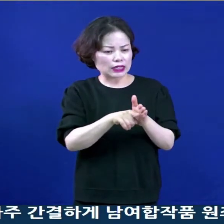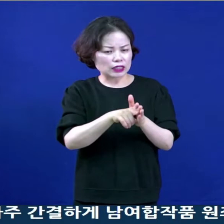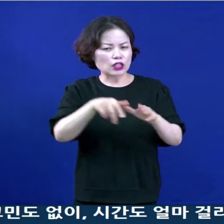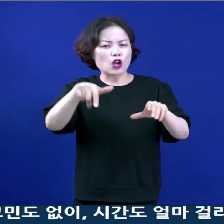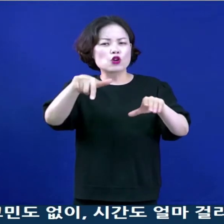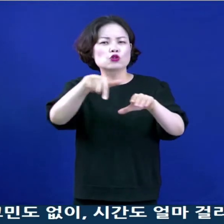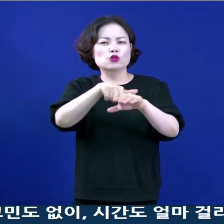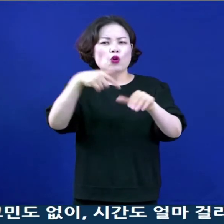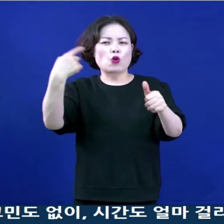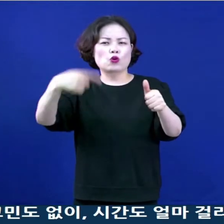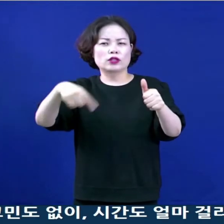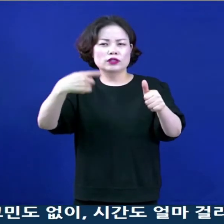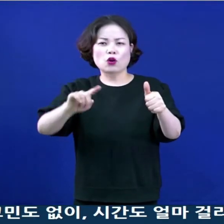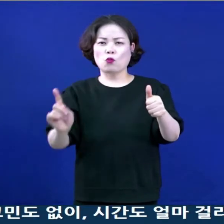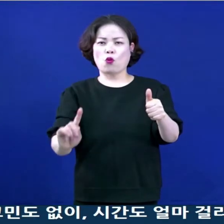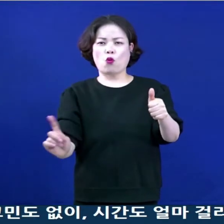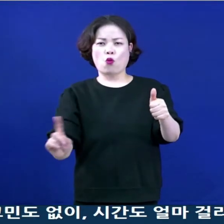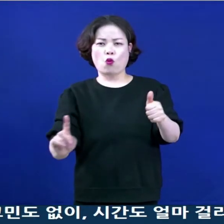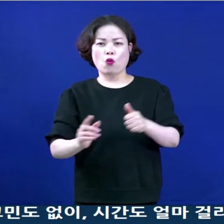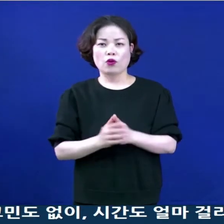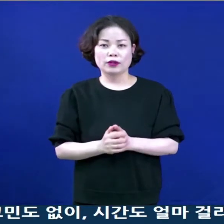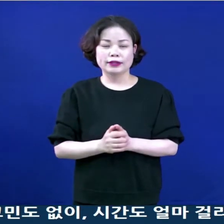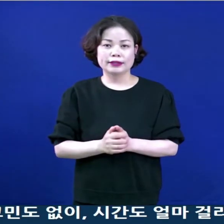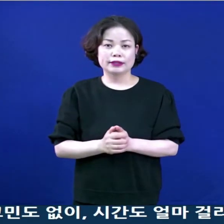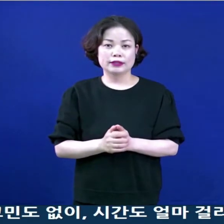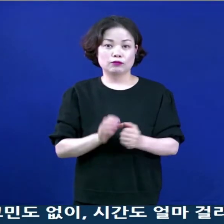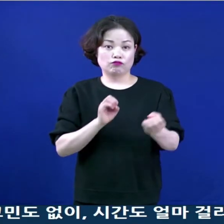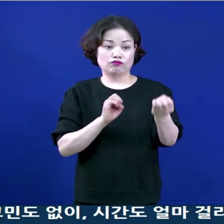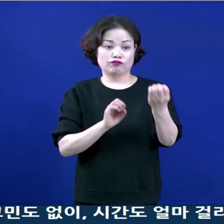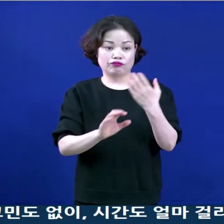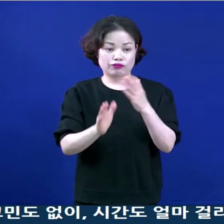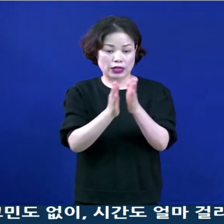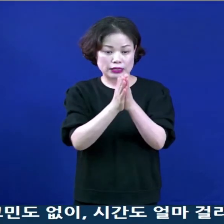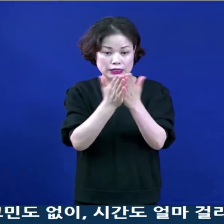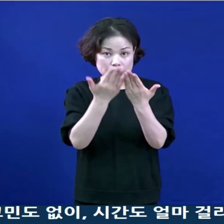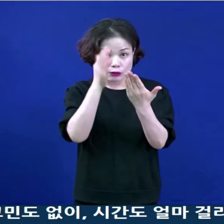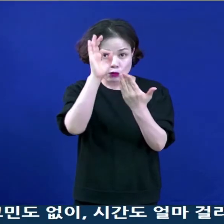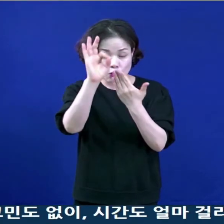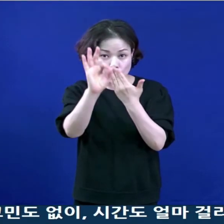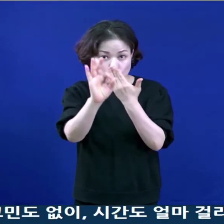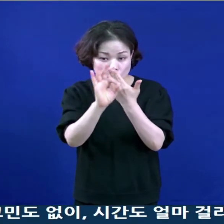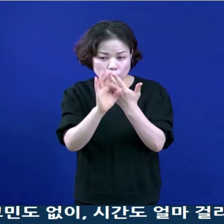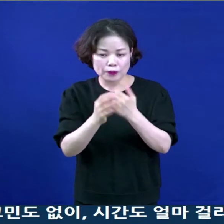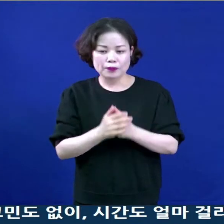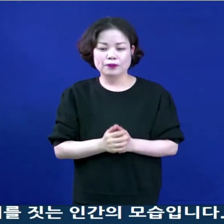교리적으로 정리해야 될 게 뭐냐면, 이 문답집을 보게 되면요,